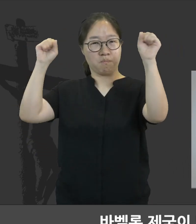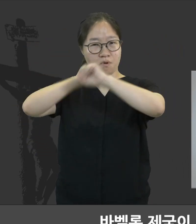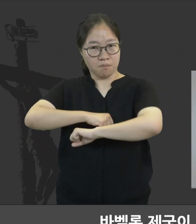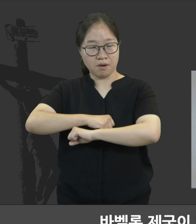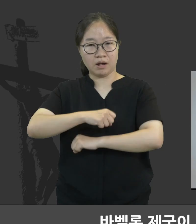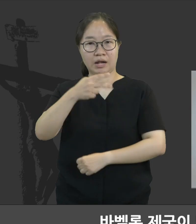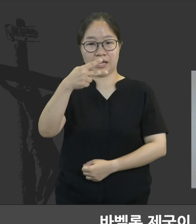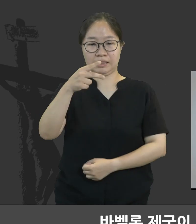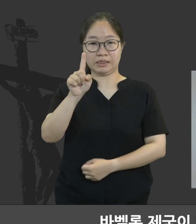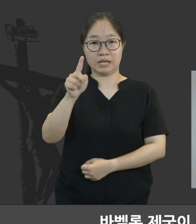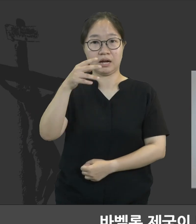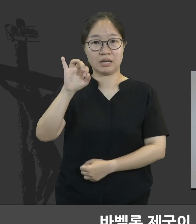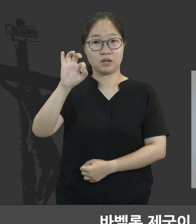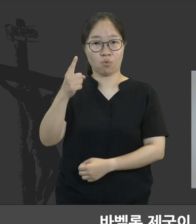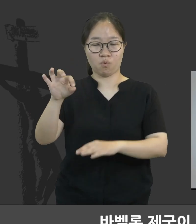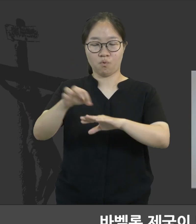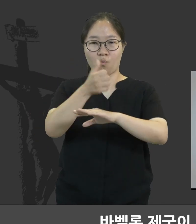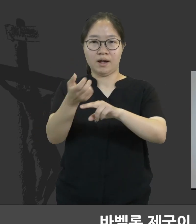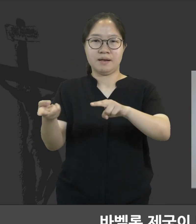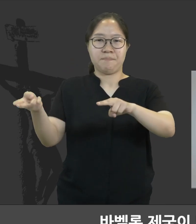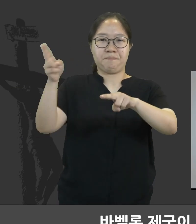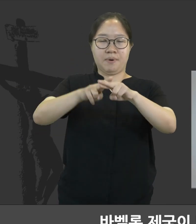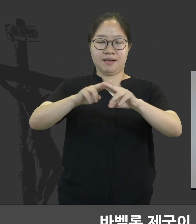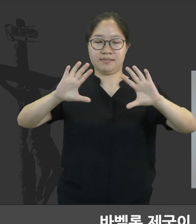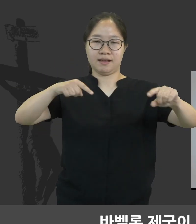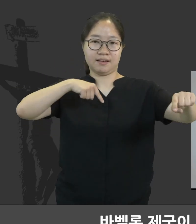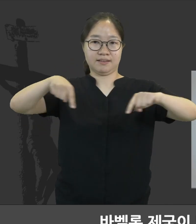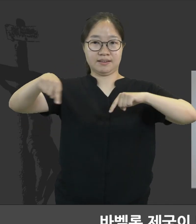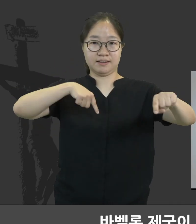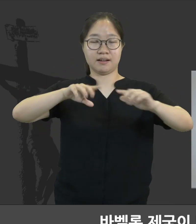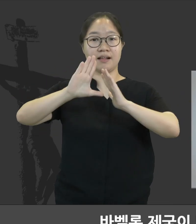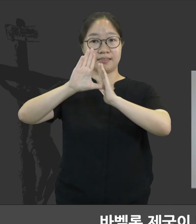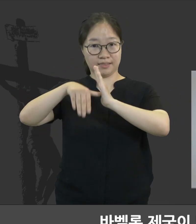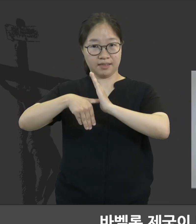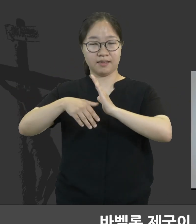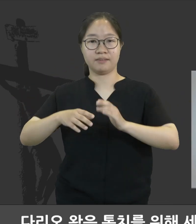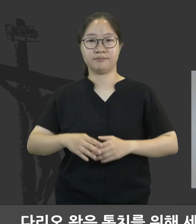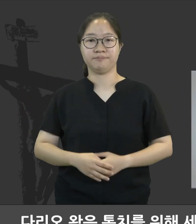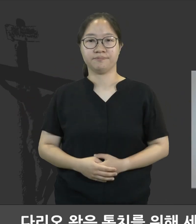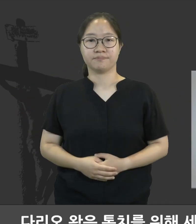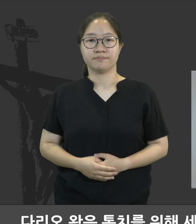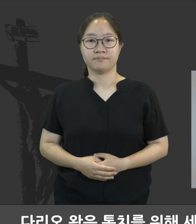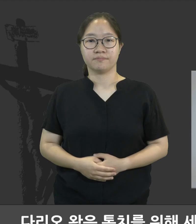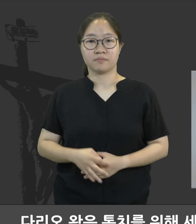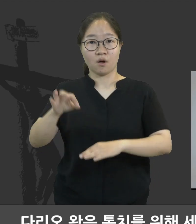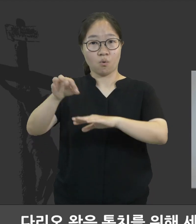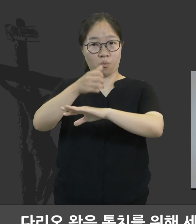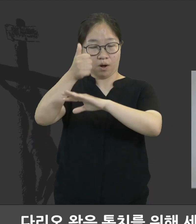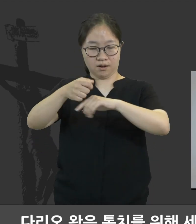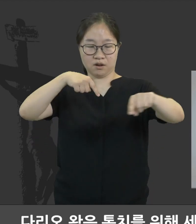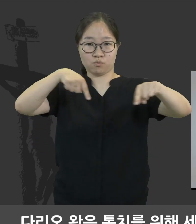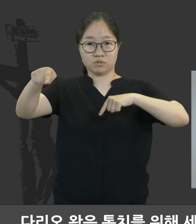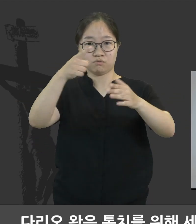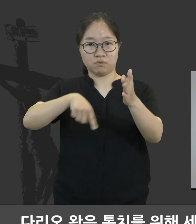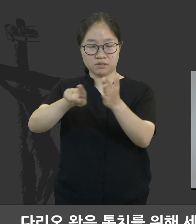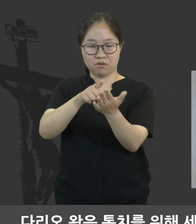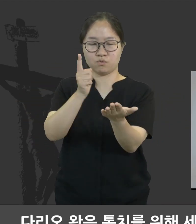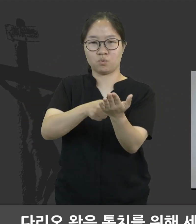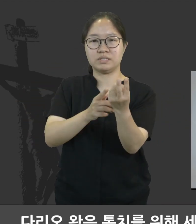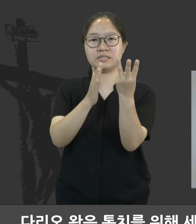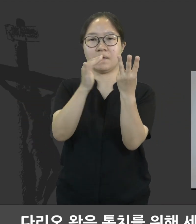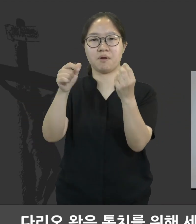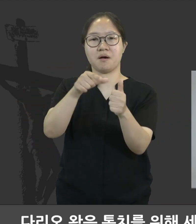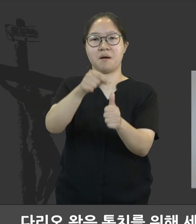사람 다리오가 왕이 되어 나라를 다스릴 때였습니다. 다리오 왕은 통치를 위해 3명의 총리를